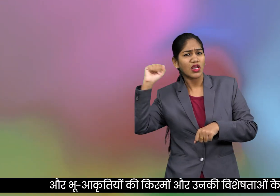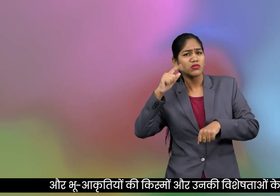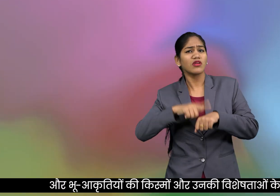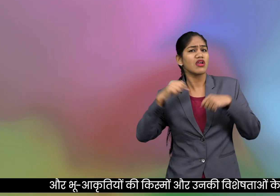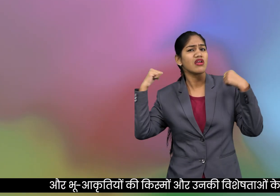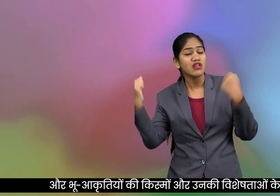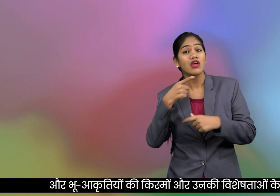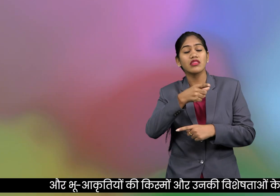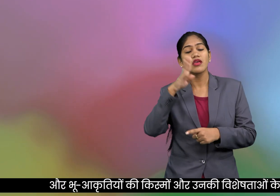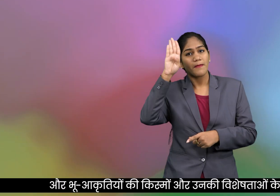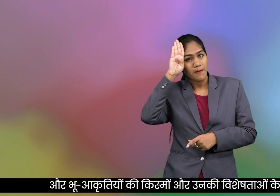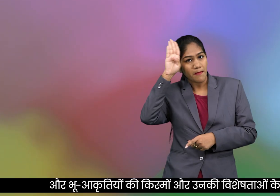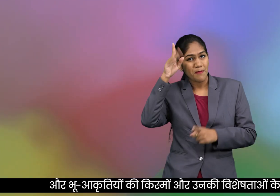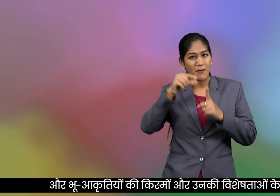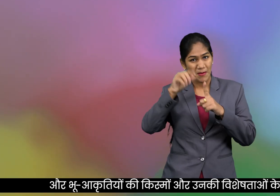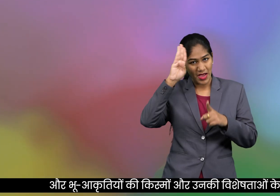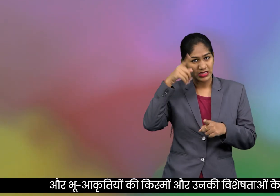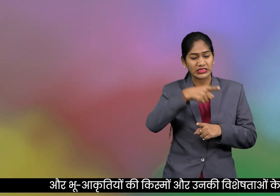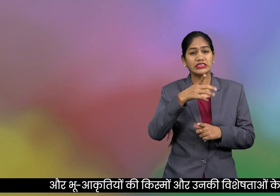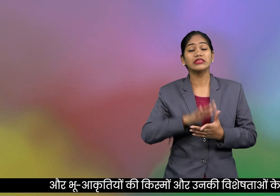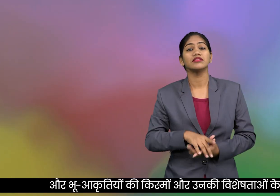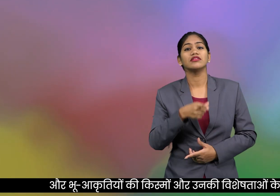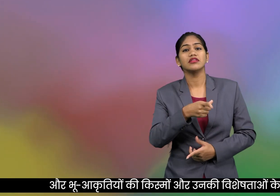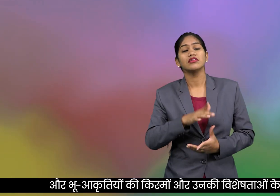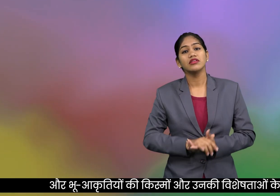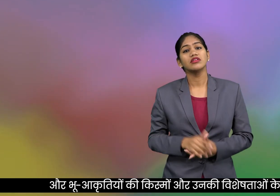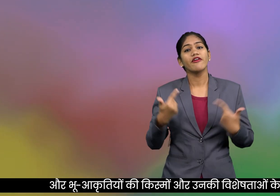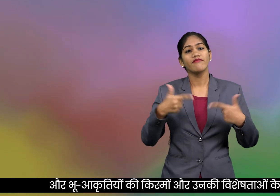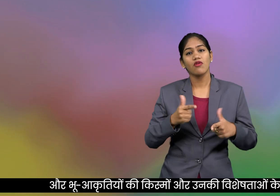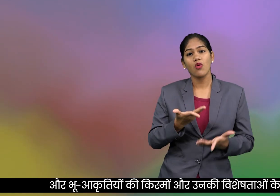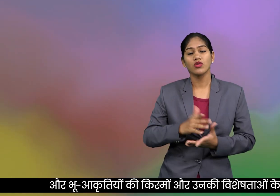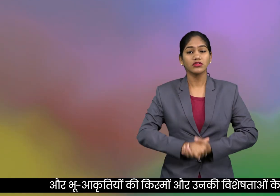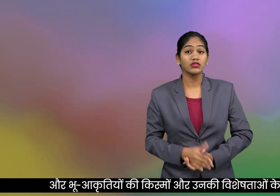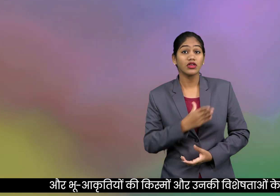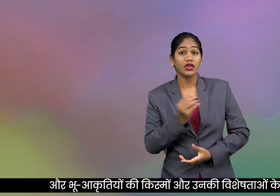आकृतियों की किस्मों और उनकी विशेषताओं के बारे में जाना होगा।